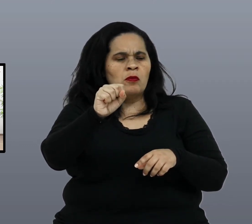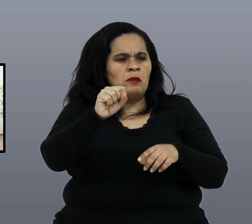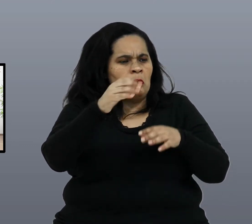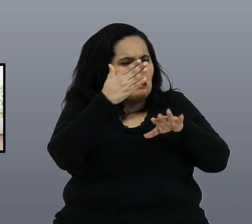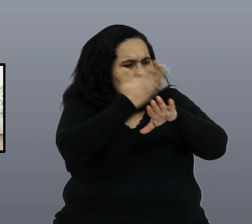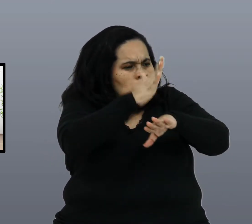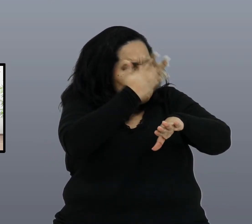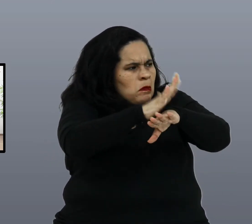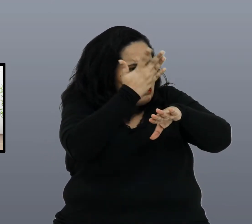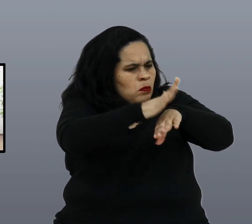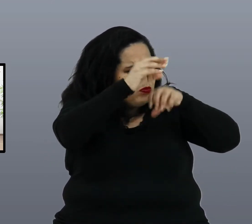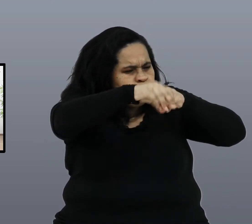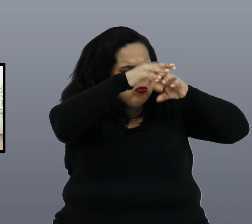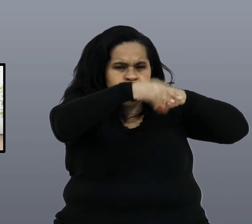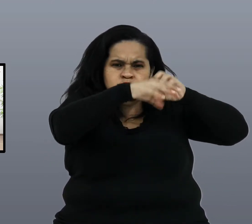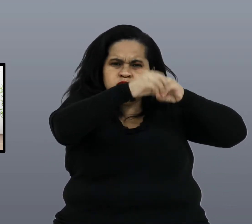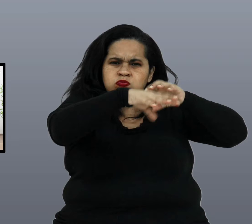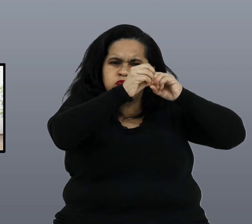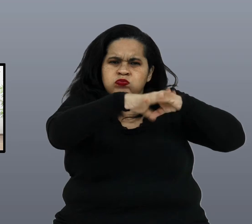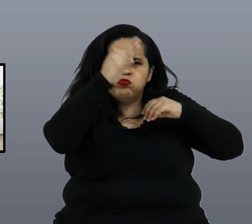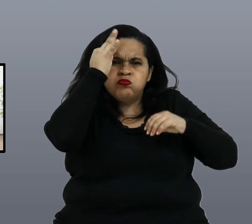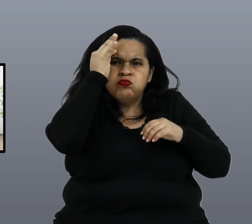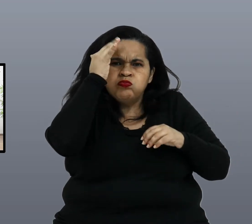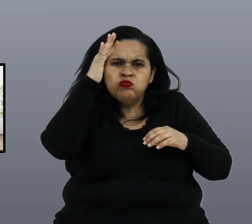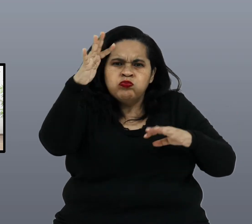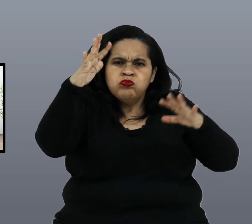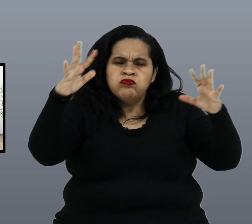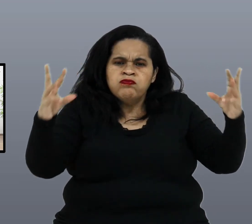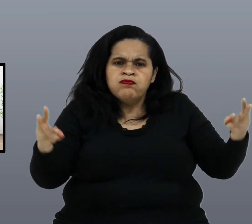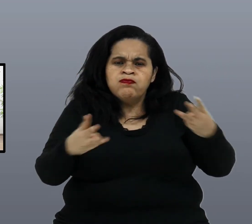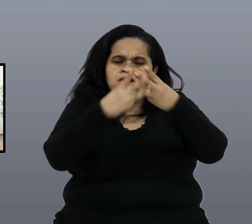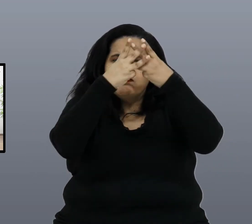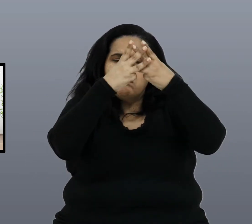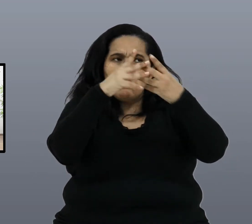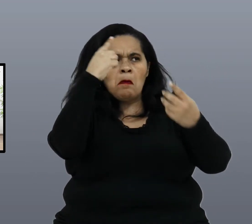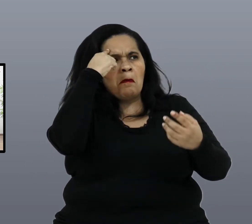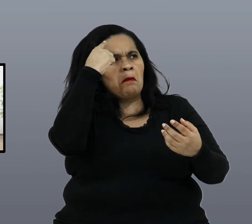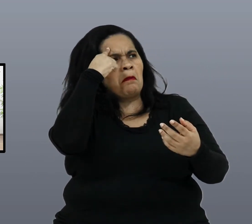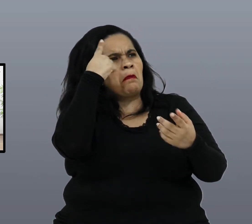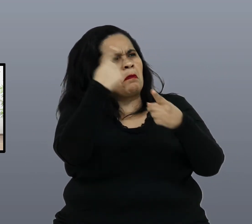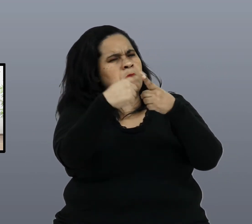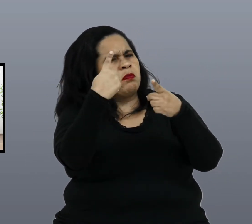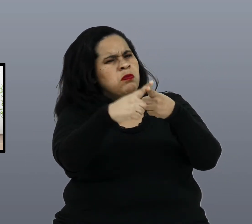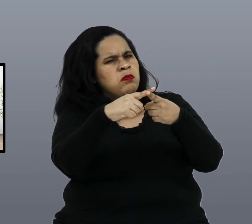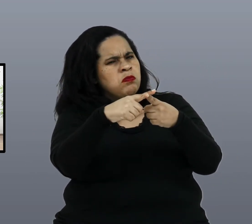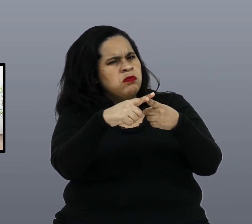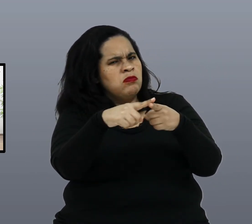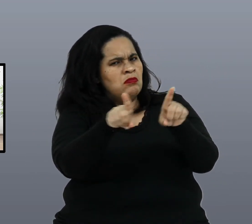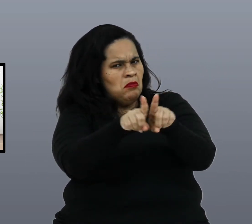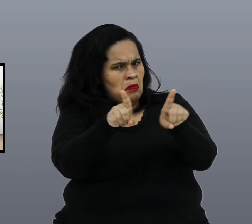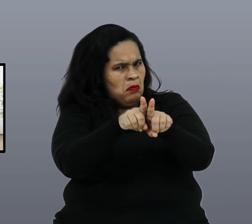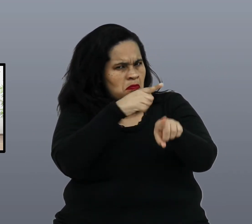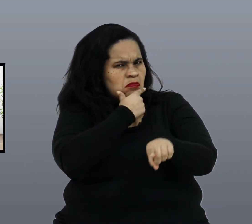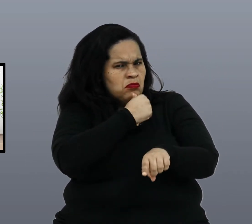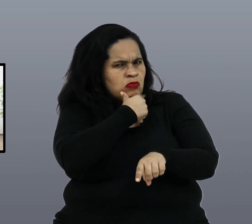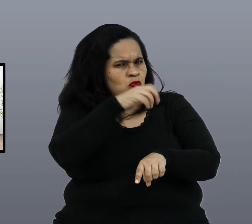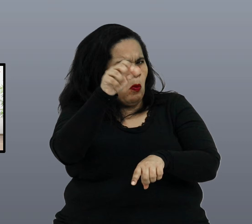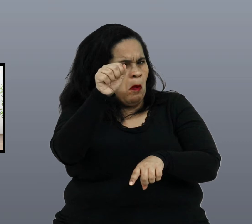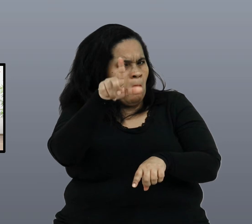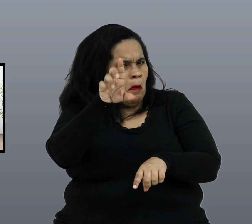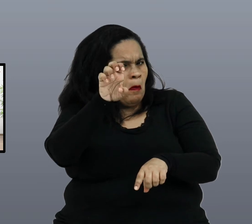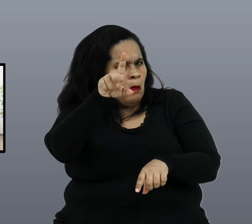treinado, ensinado a filosofia grega, e ele não era grego, né, chama Império Grego, mas Alexandre não era grego, Alexandre